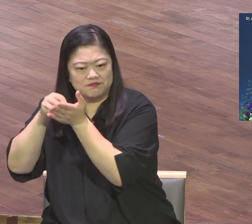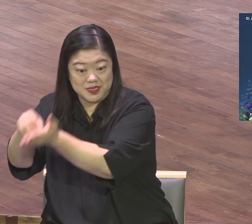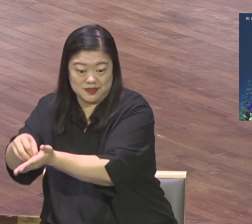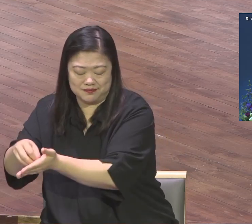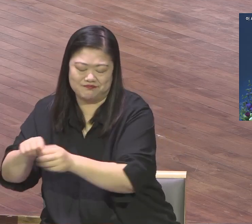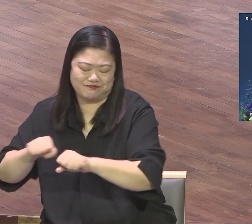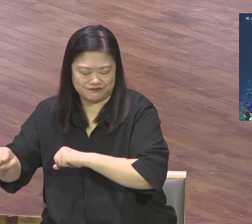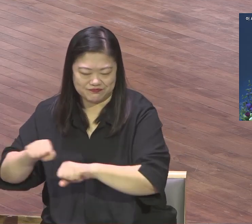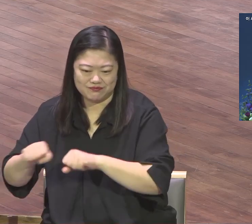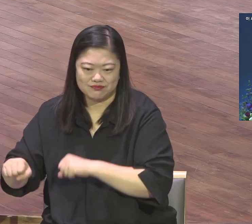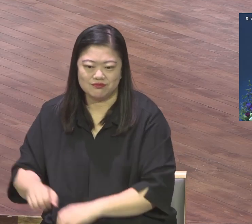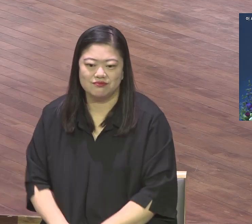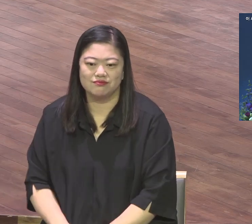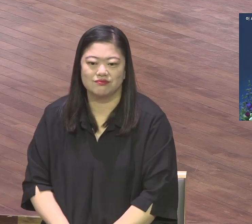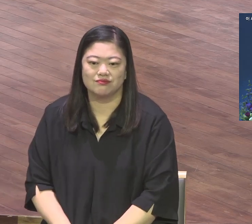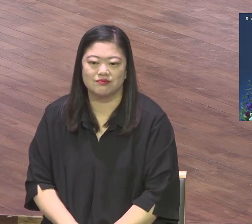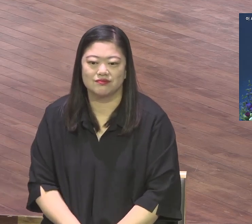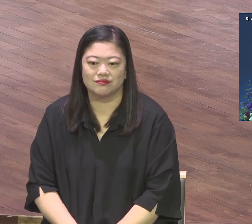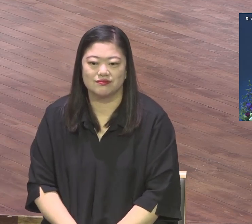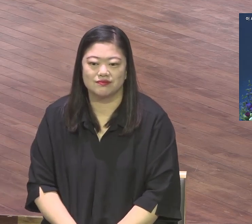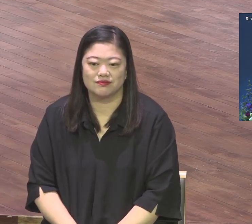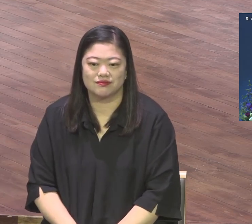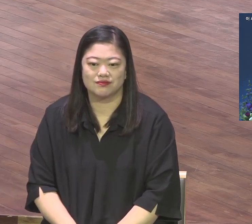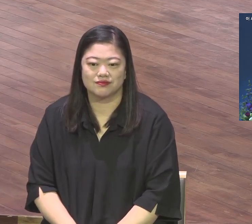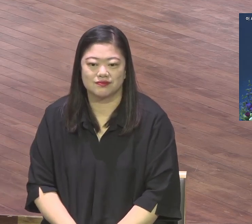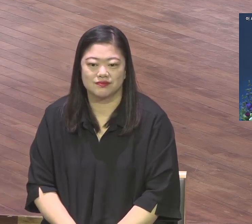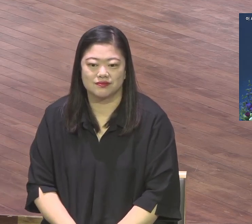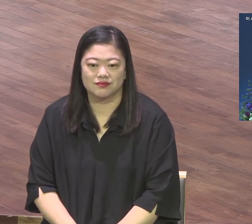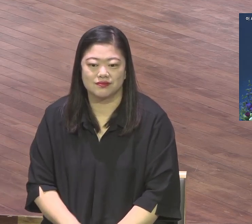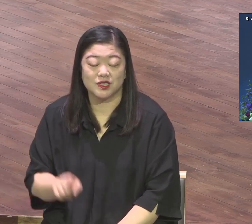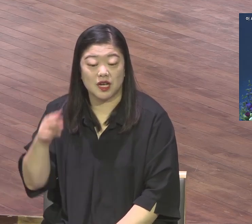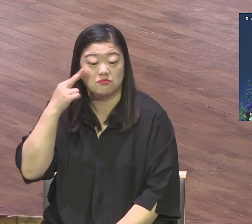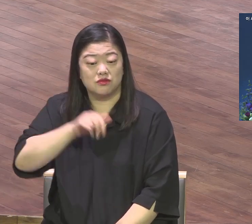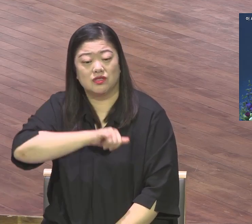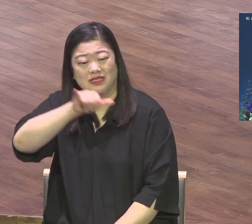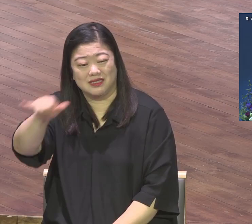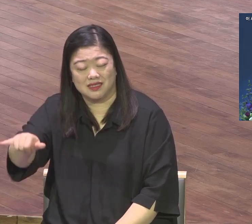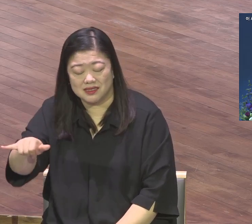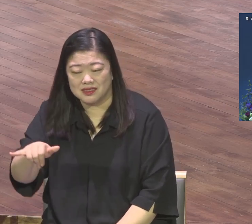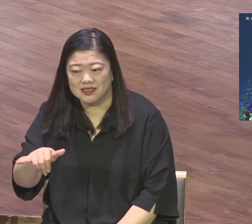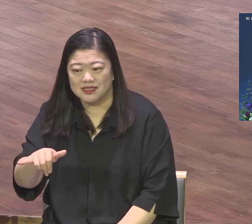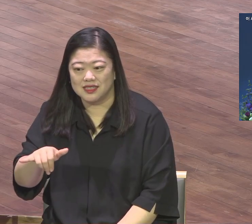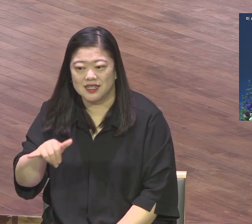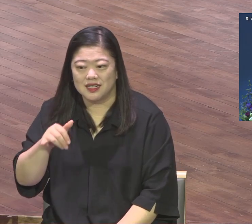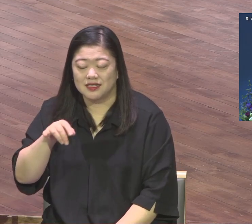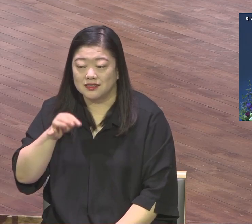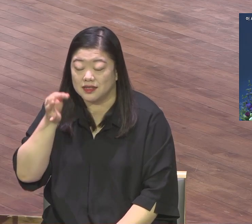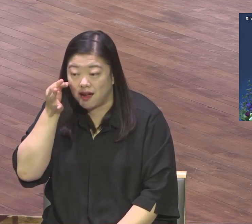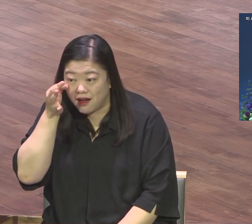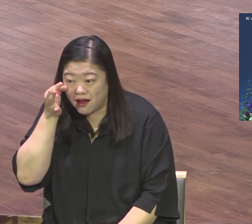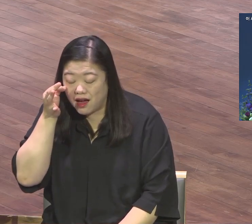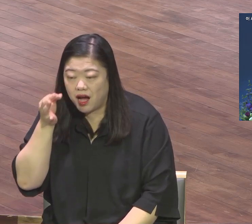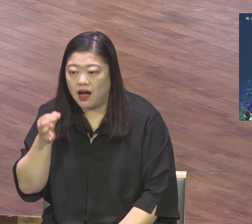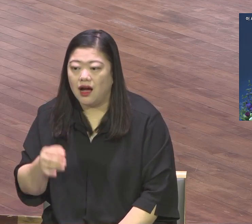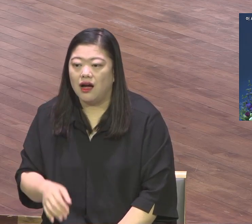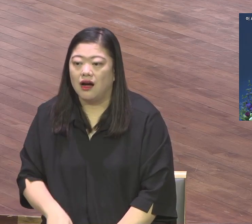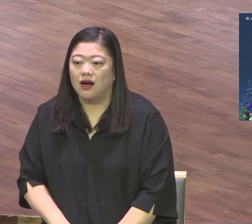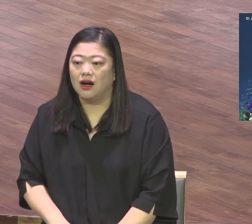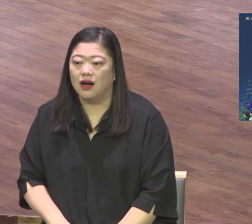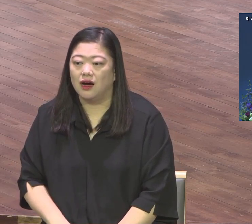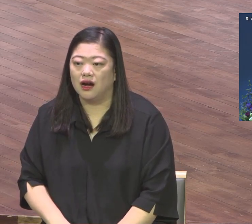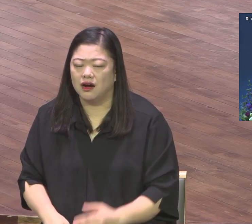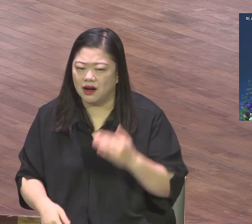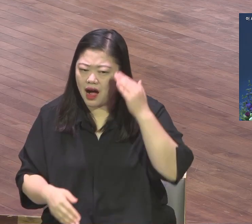말해 그렇게 헌신하면서 그 스탠포드를 갔는데 뭐 그 가슴이 캠퍼스 복음화에다